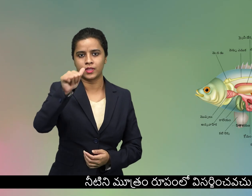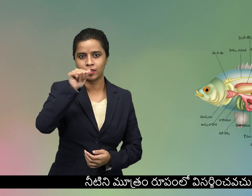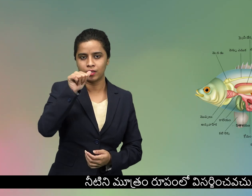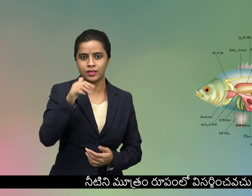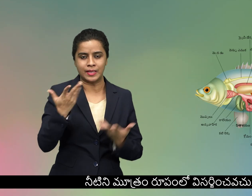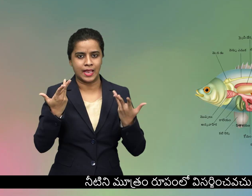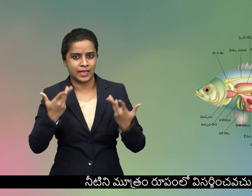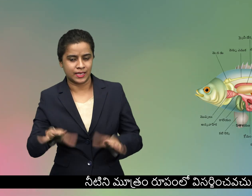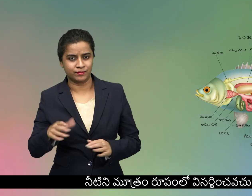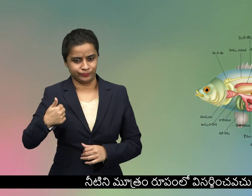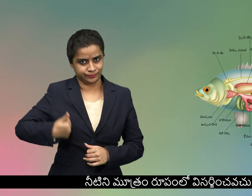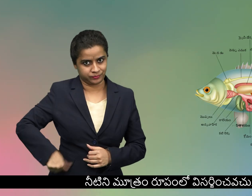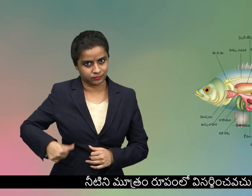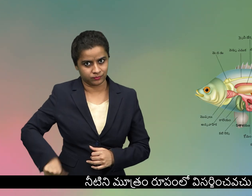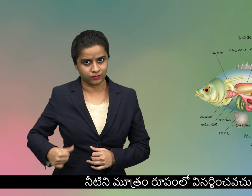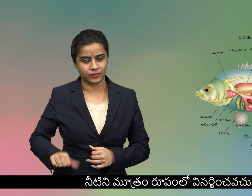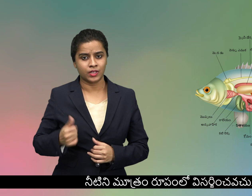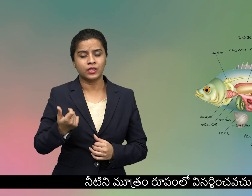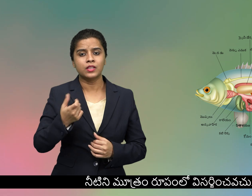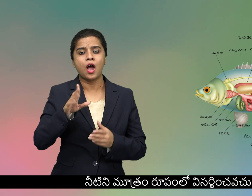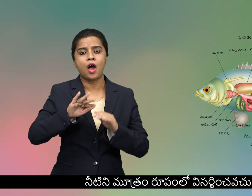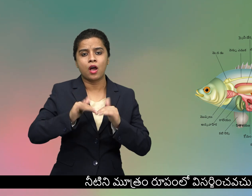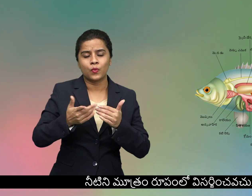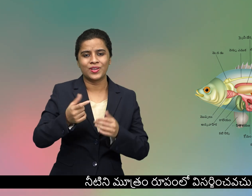నీటిని మూత్రం రూపంలో విసర్జించవచ్చు.